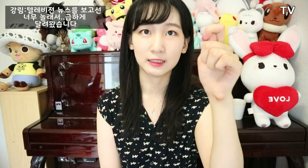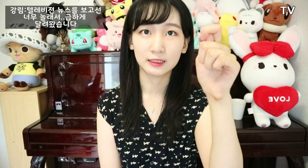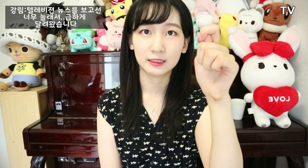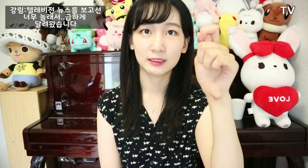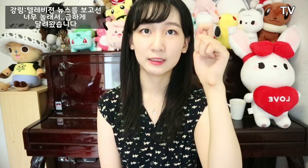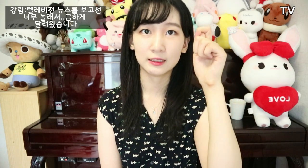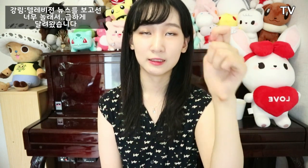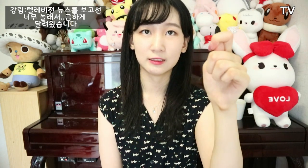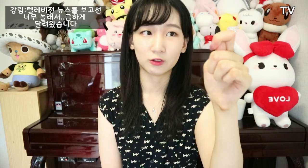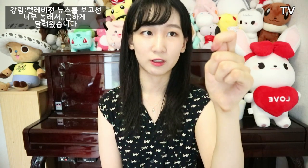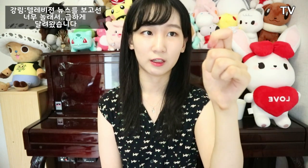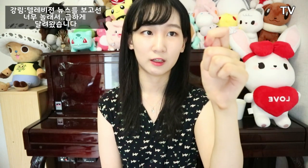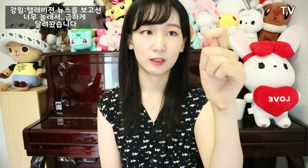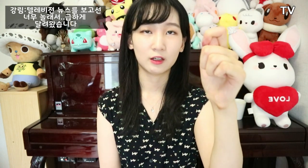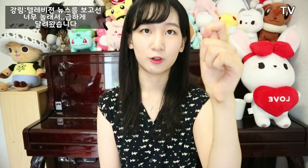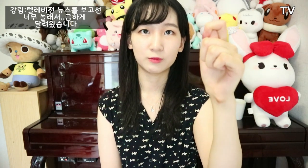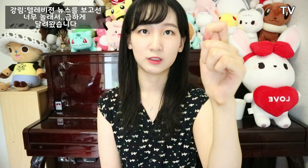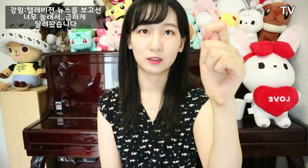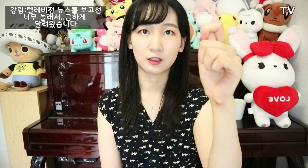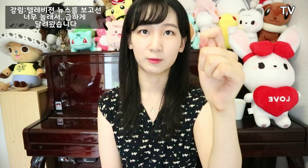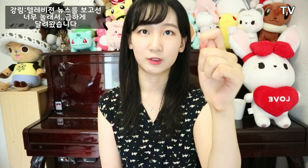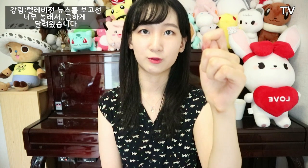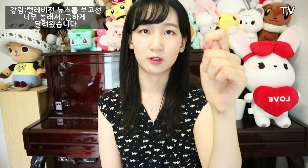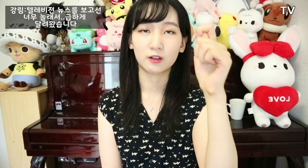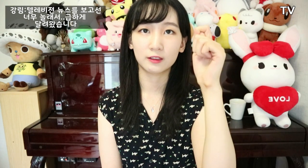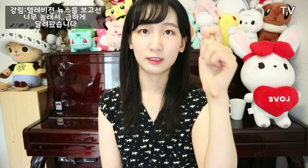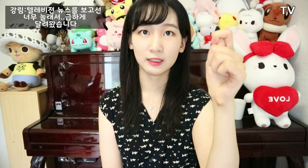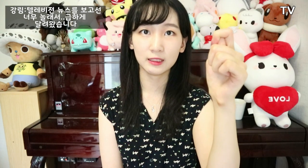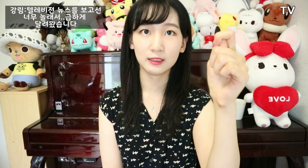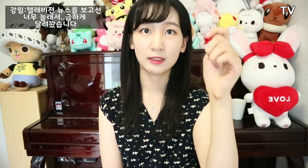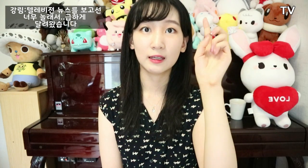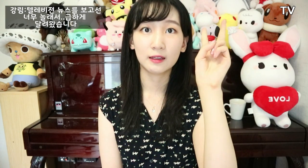T. T는 이렇게 엄지를 이렇게 감싸줘요. TV.